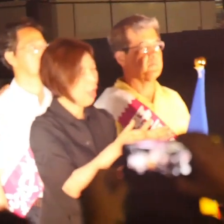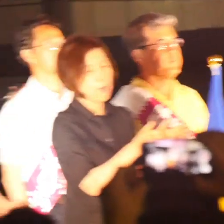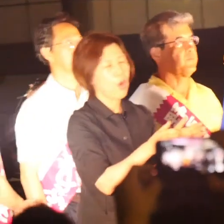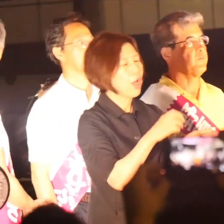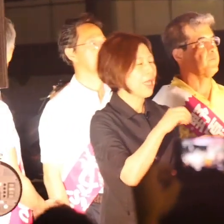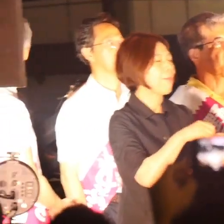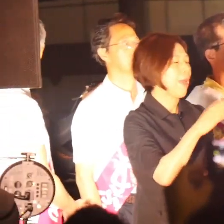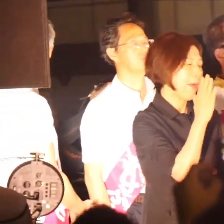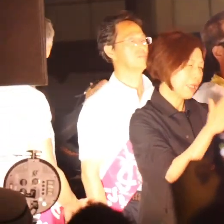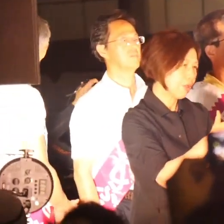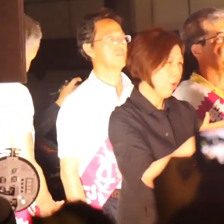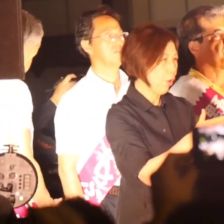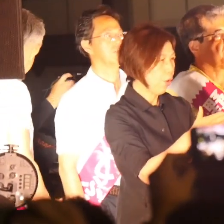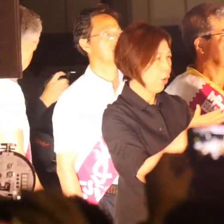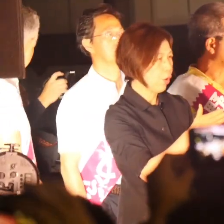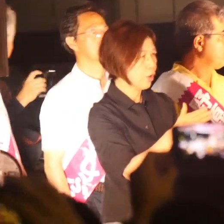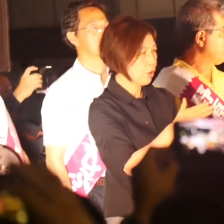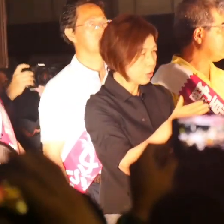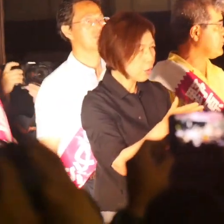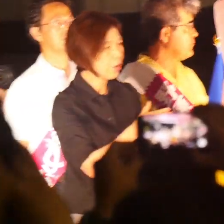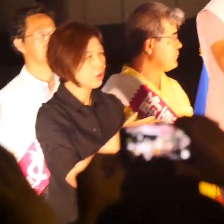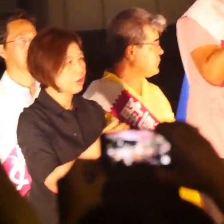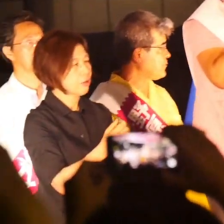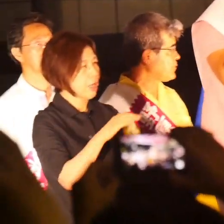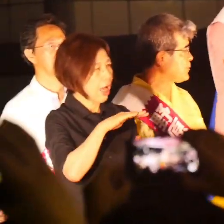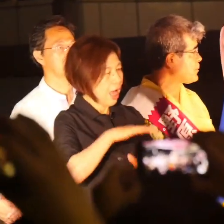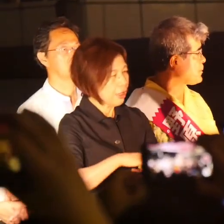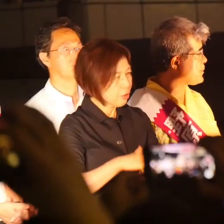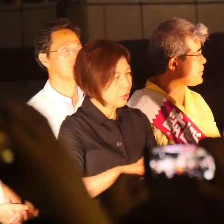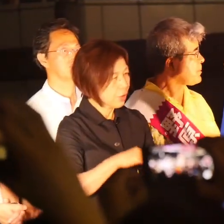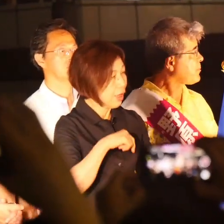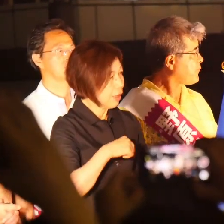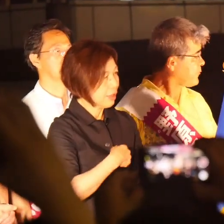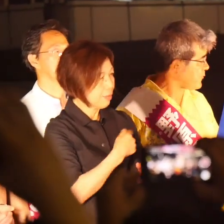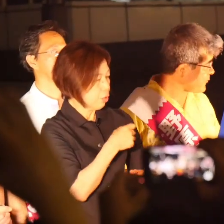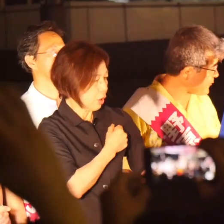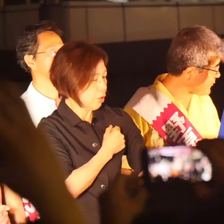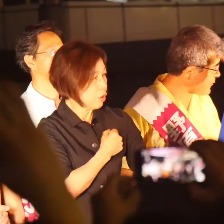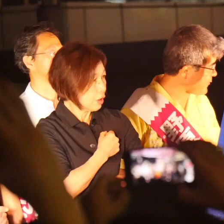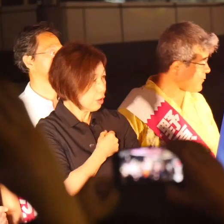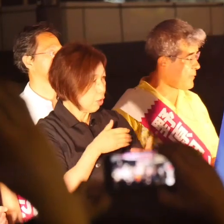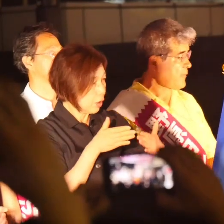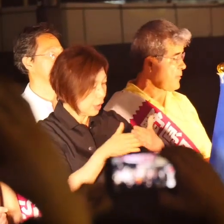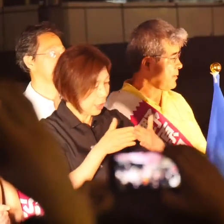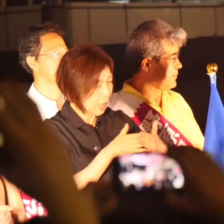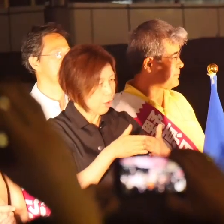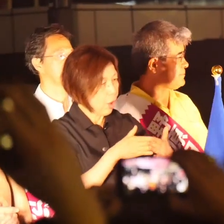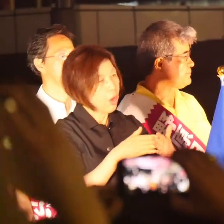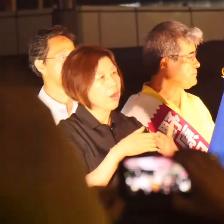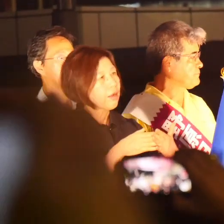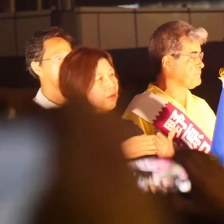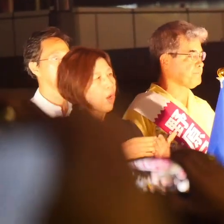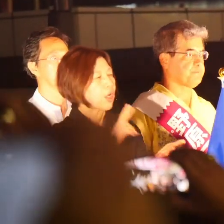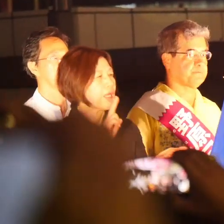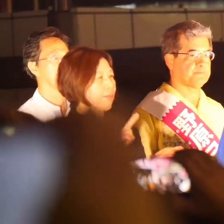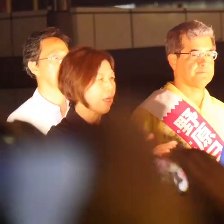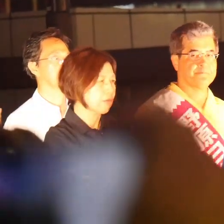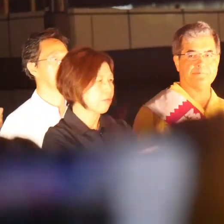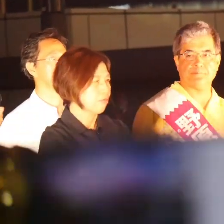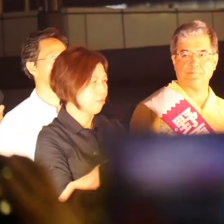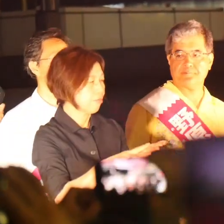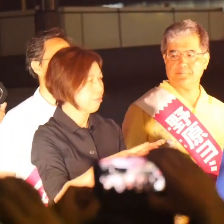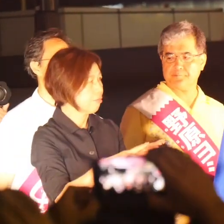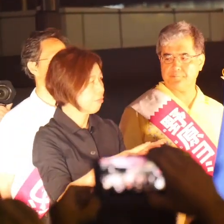んですか。そんな同調圧力の中で自分の命の期限を決めることにもなりかねない。だ